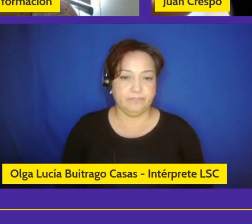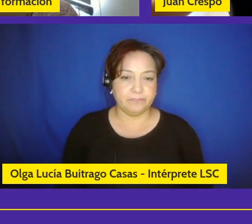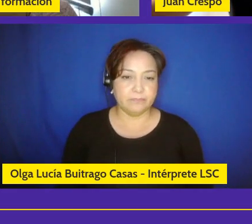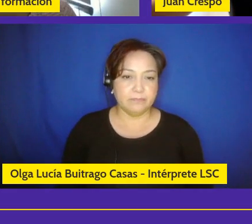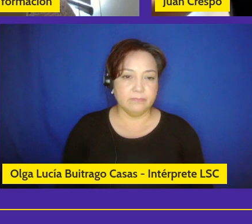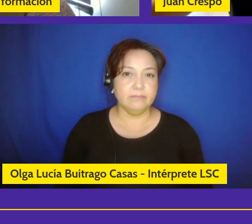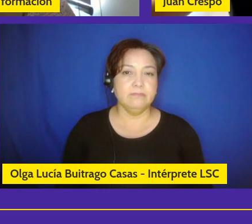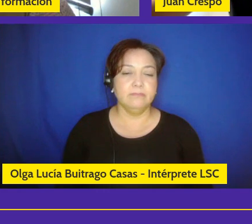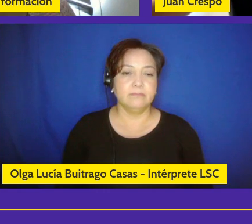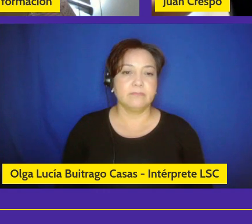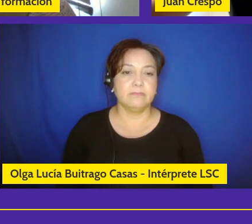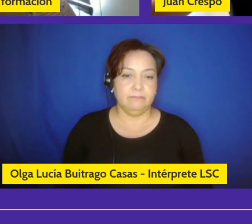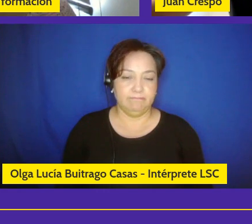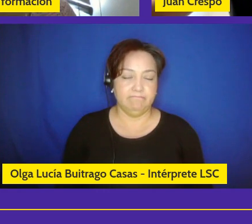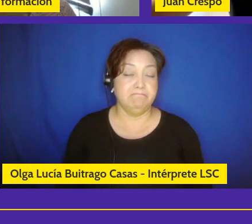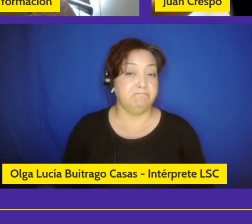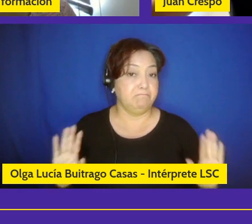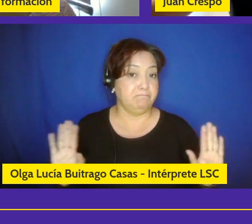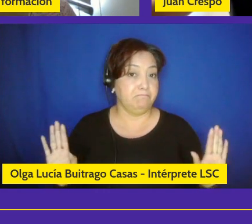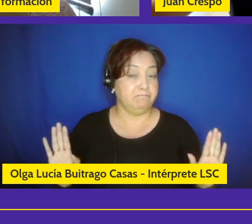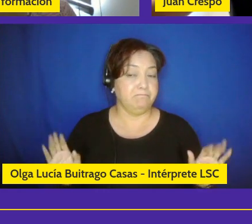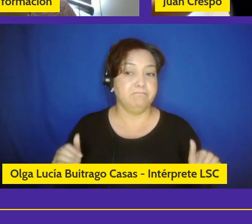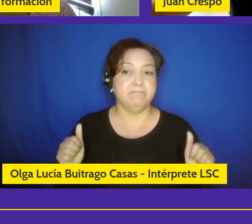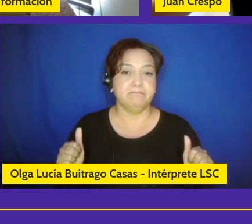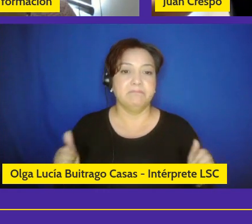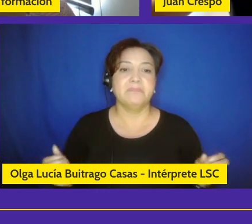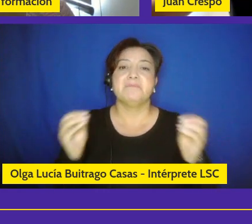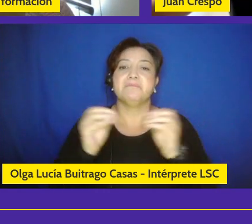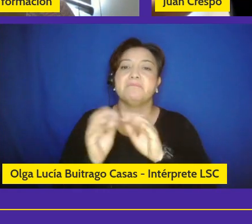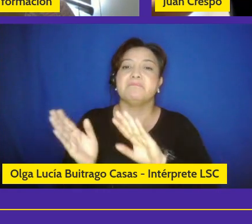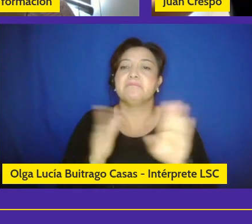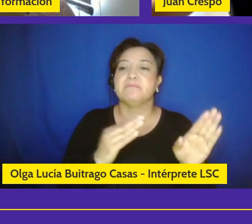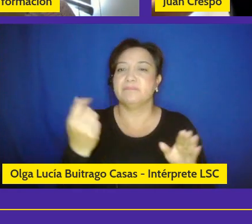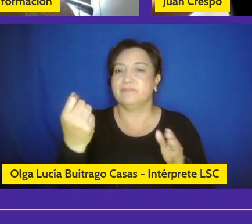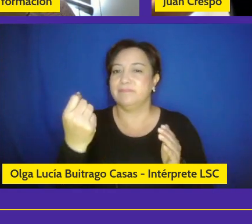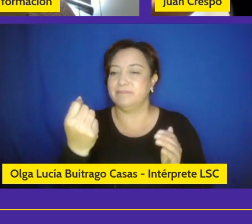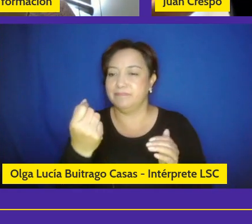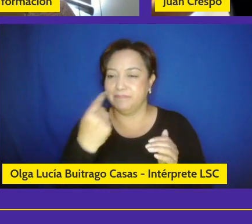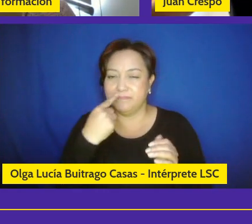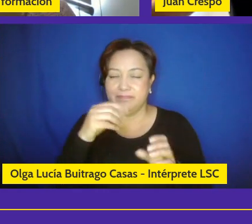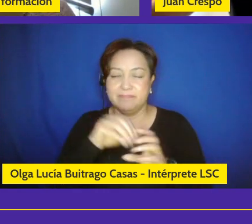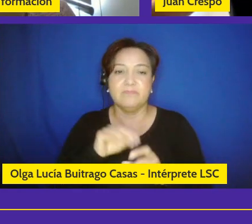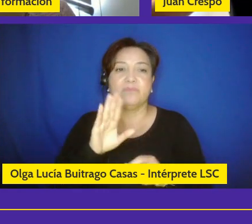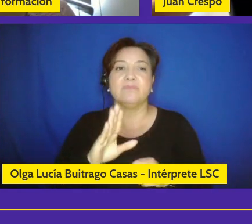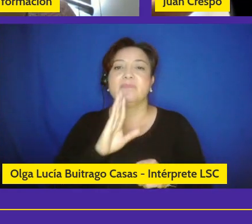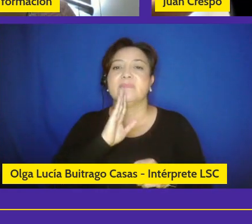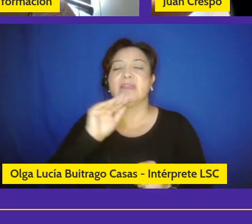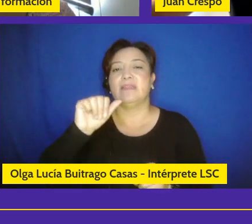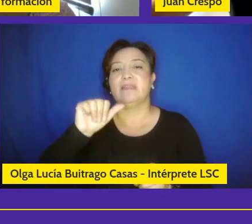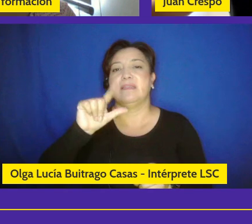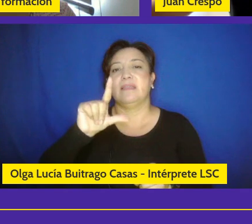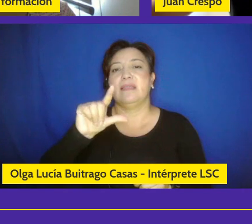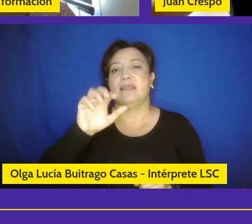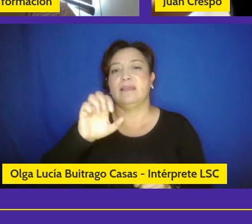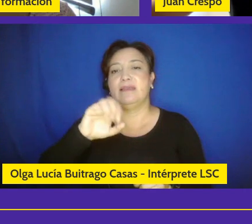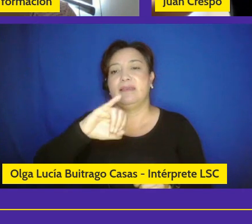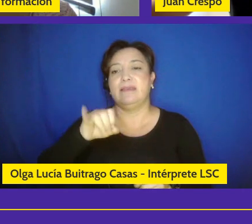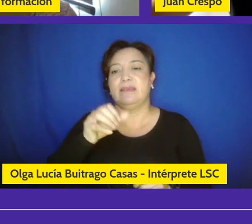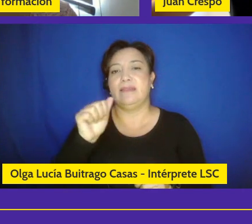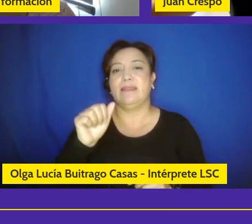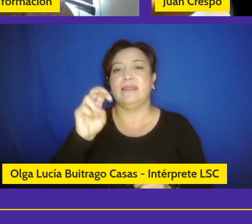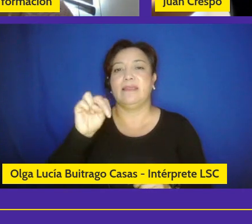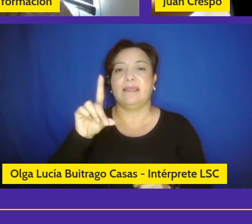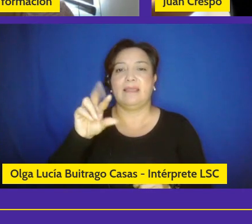Bueno, pues tenemos otra pregunta por acá de Alejandro Pilcue, que te manda saludos desde Cali,